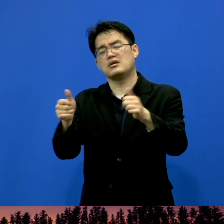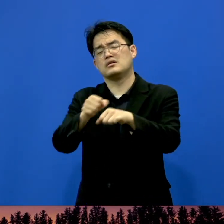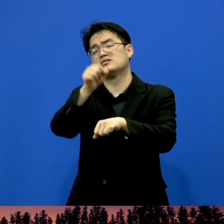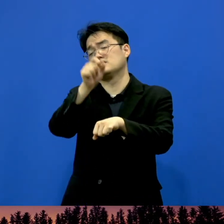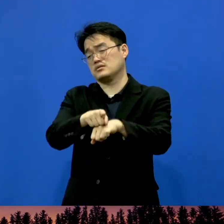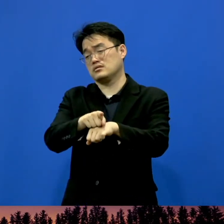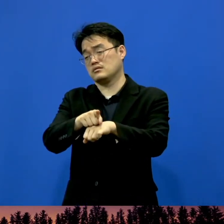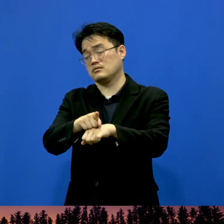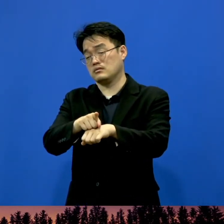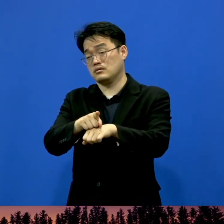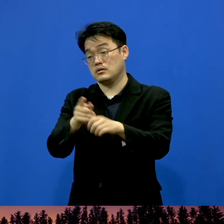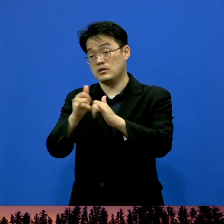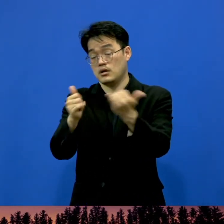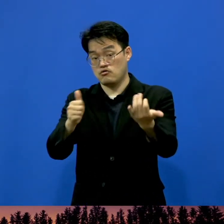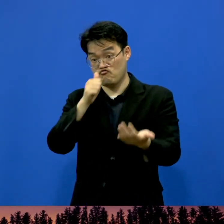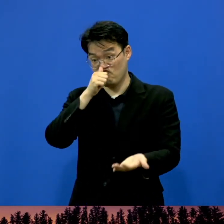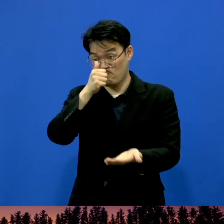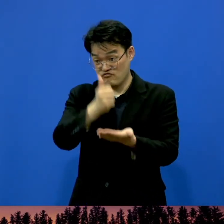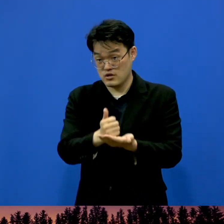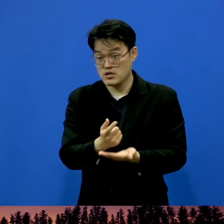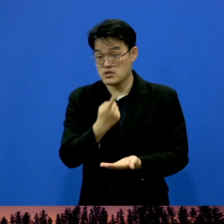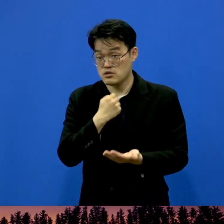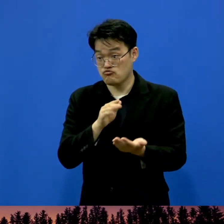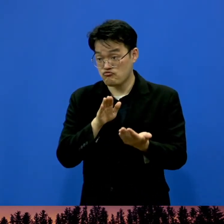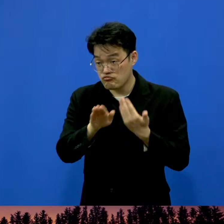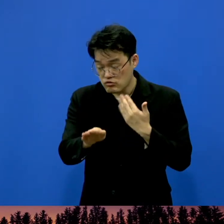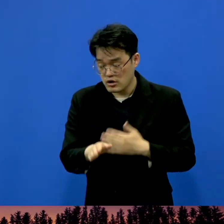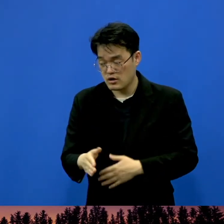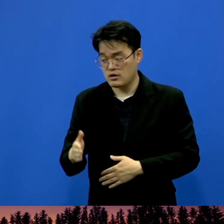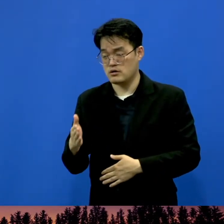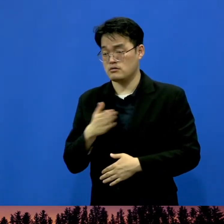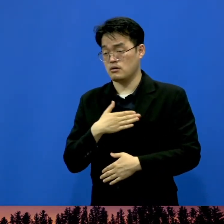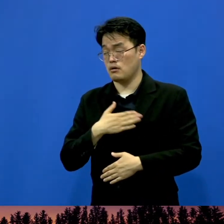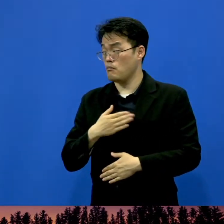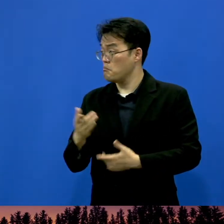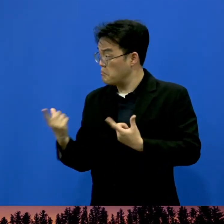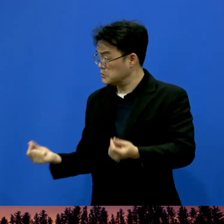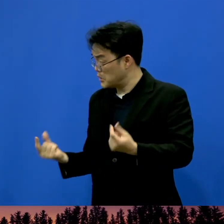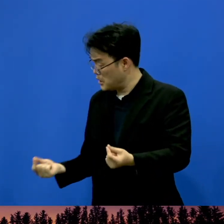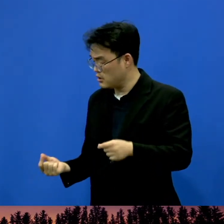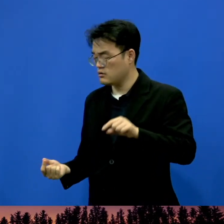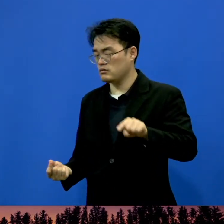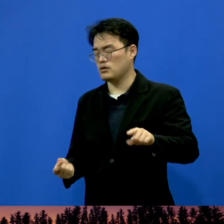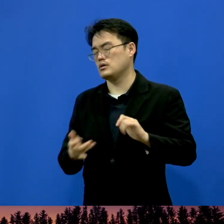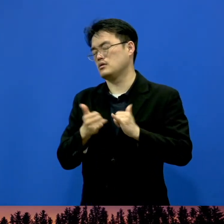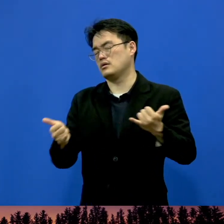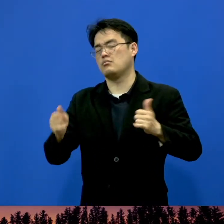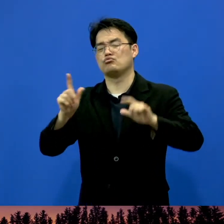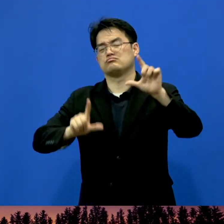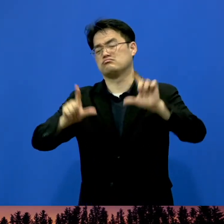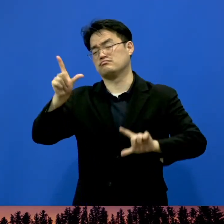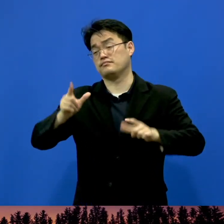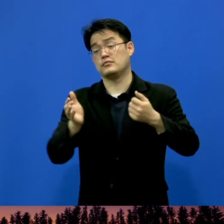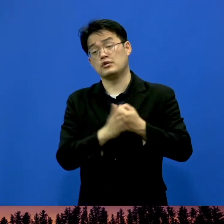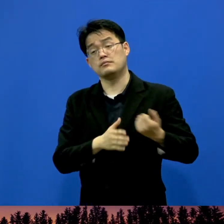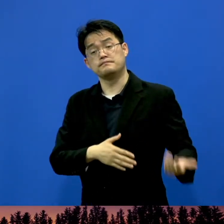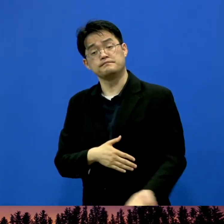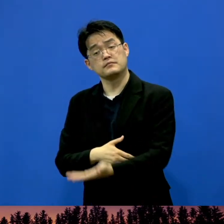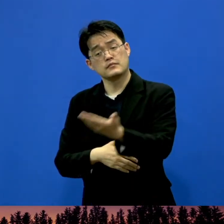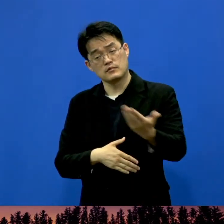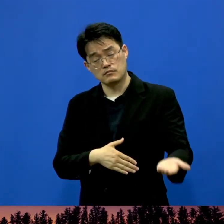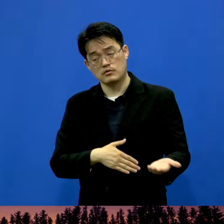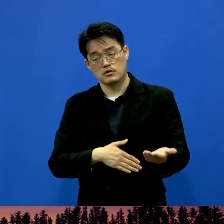이게 합리화, 자기의 정당성, 이게 우리의 몸에 배어있는 게 인간의 모습이에요. 그렇게 여러분, 인간은 그냥 죄를 절대